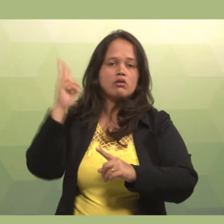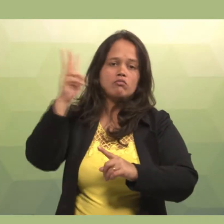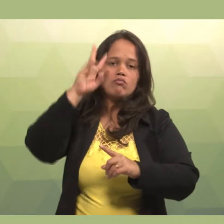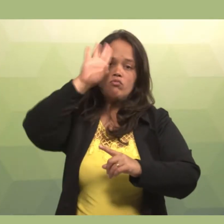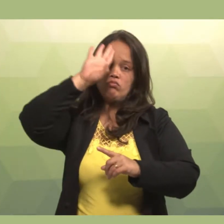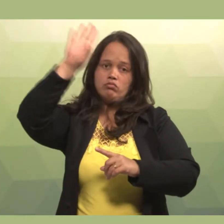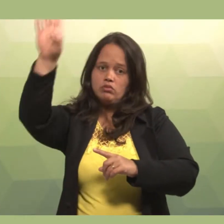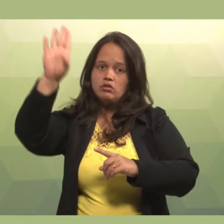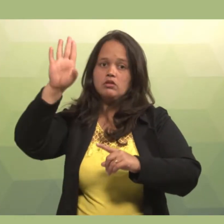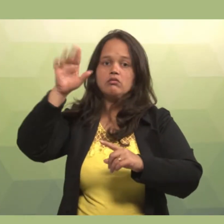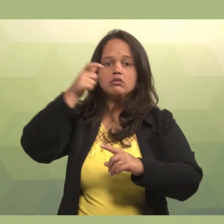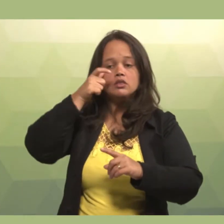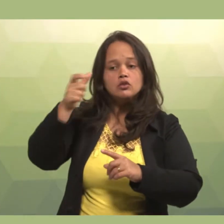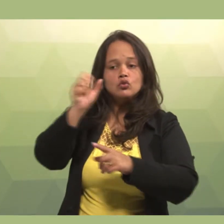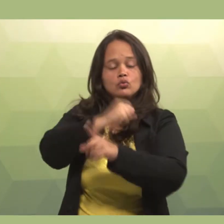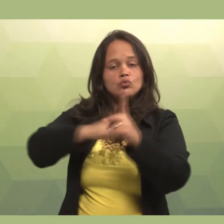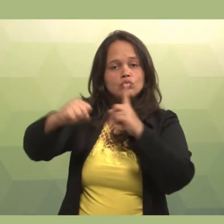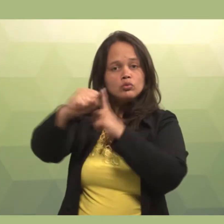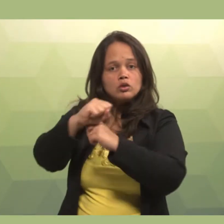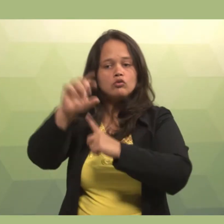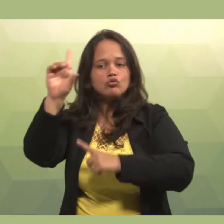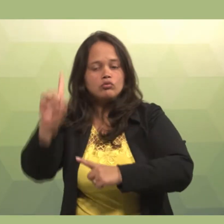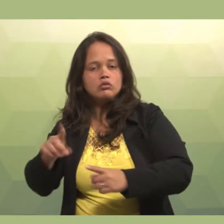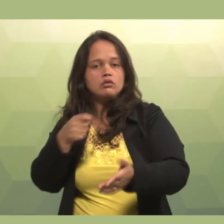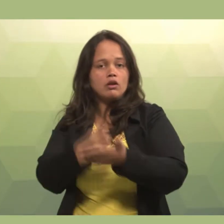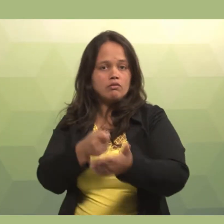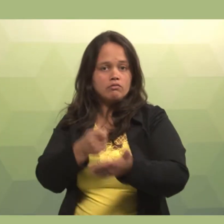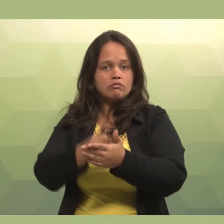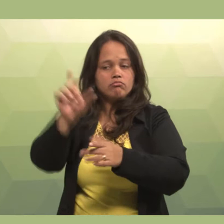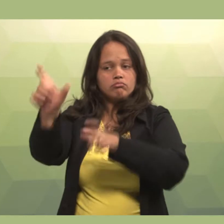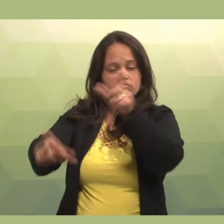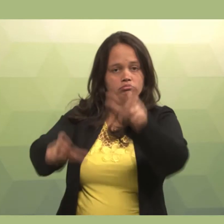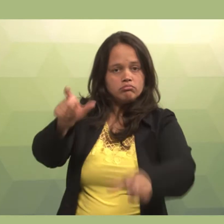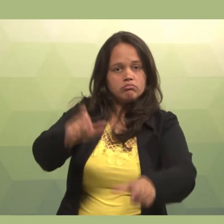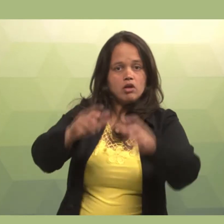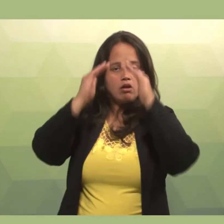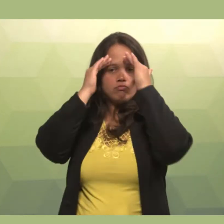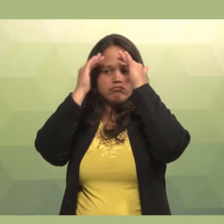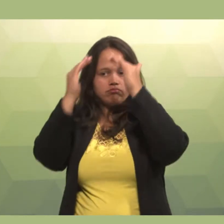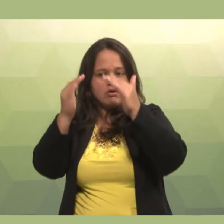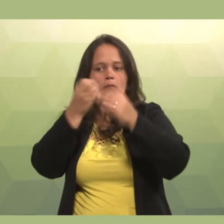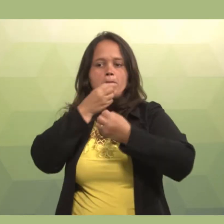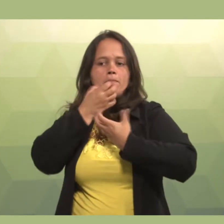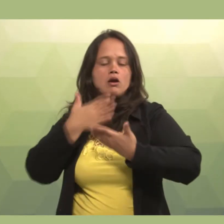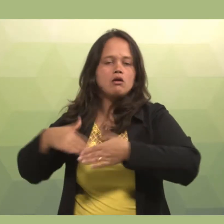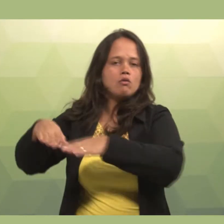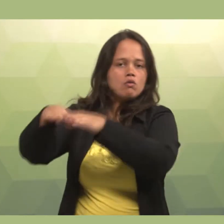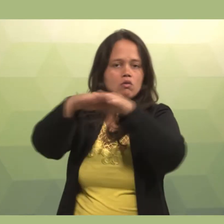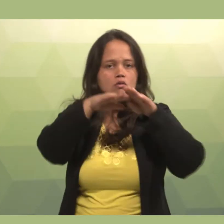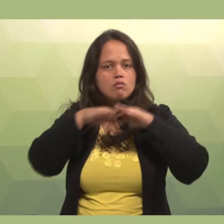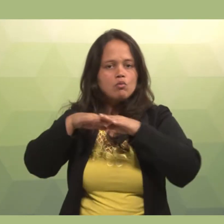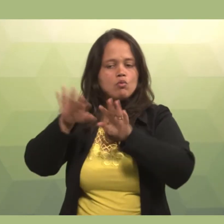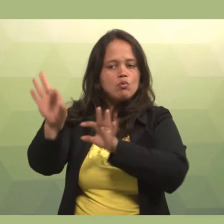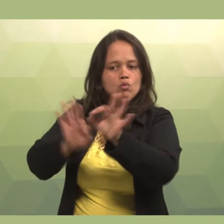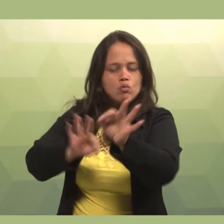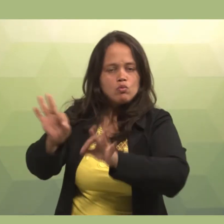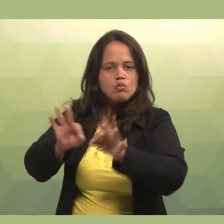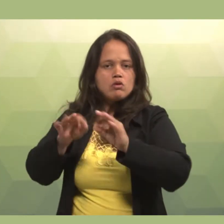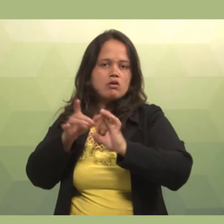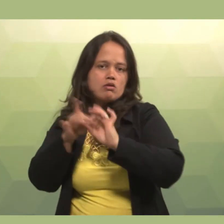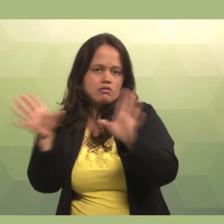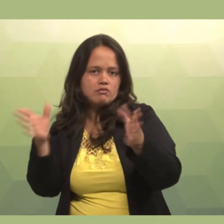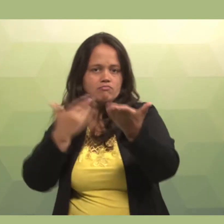dos cidadãos, do respeito ao bem comum e à ordem democrática, levando em consideração as condições